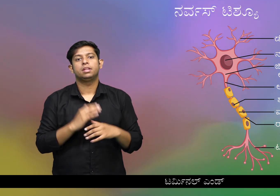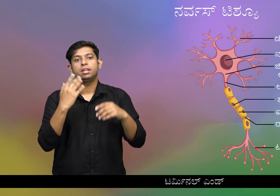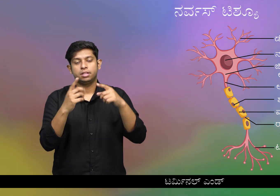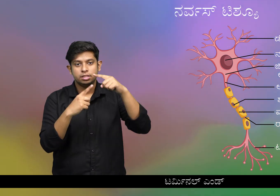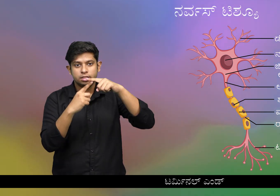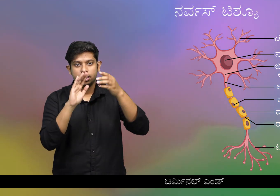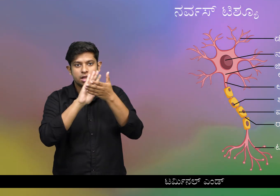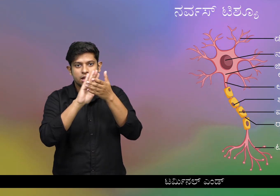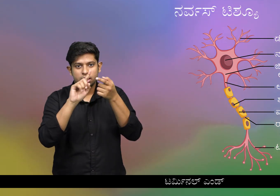ಟರ್ಮಿನಲ್ ಎಂಡ್